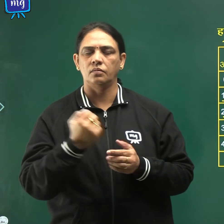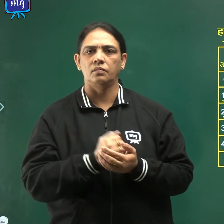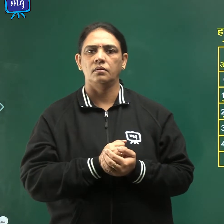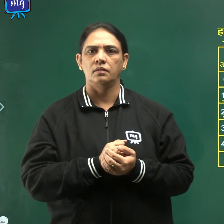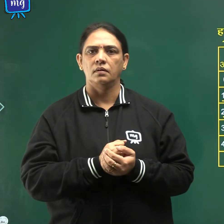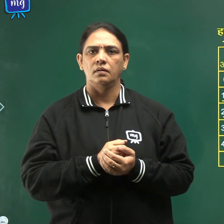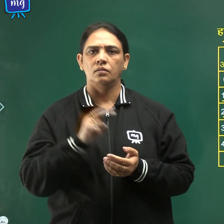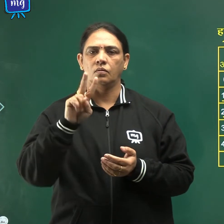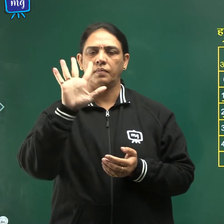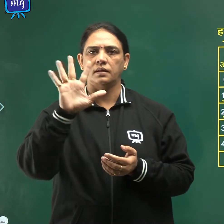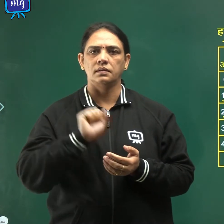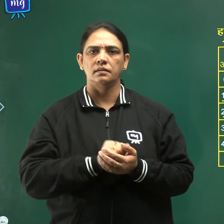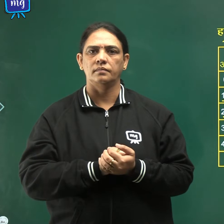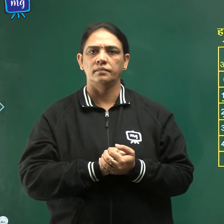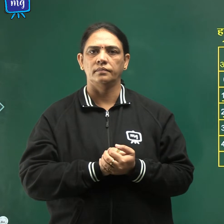25,